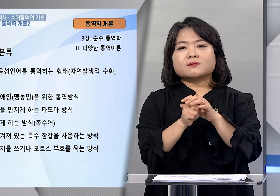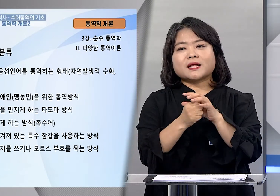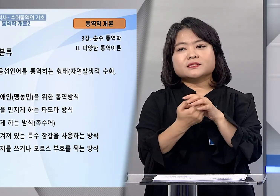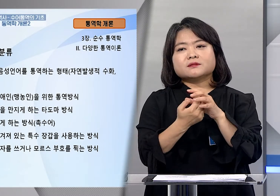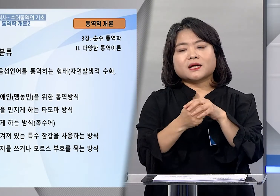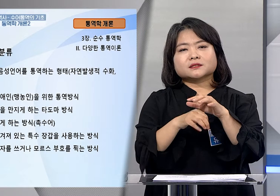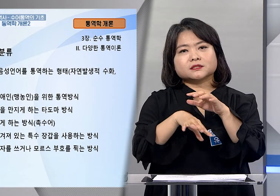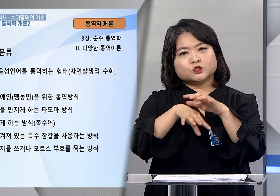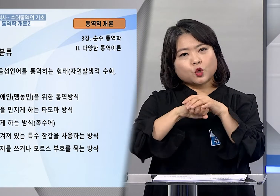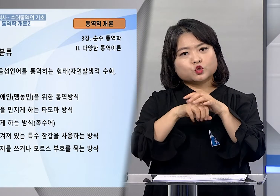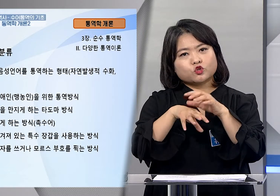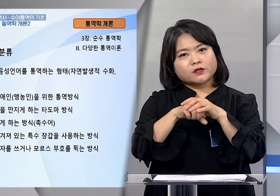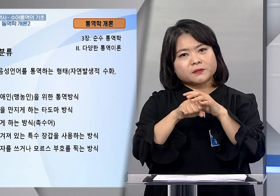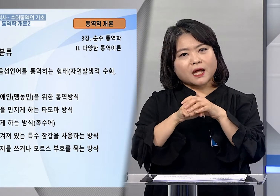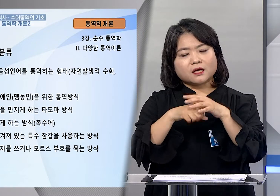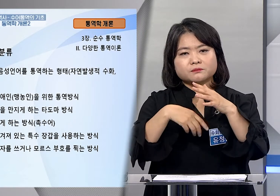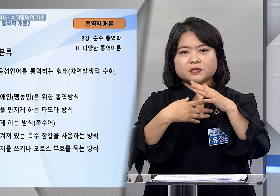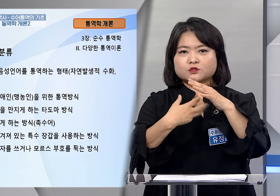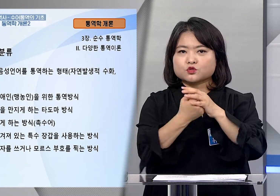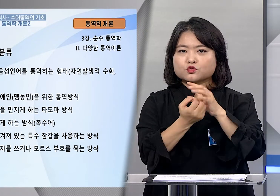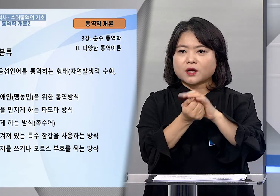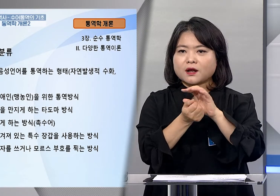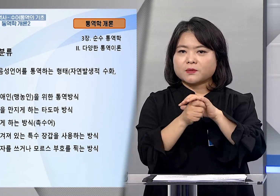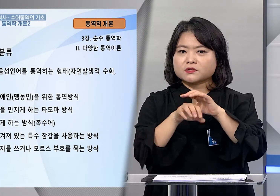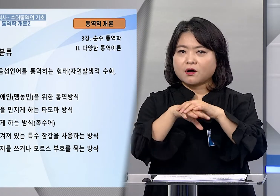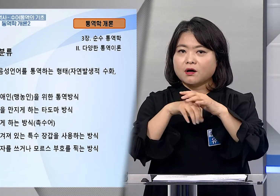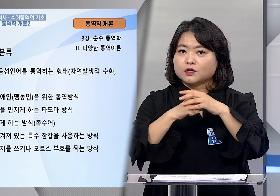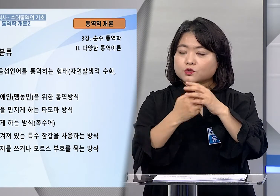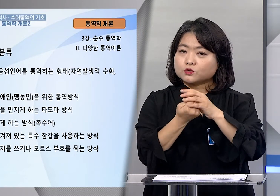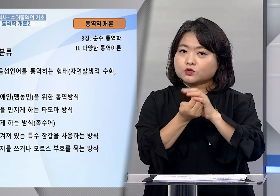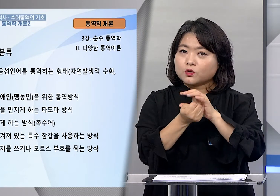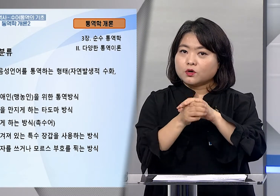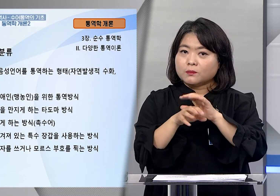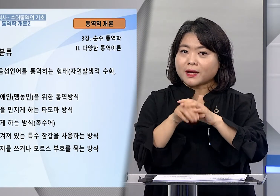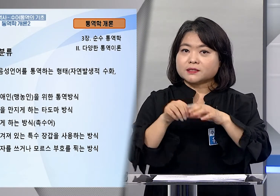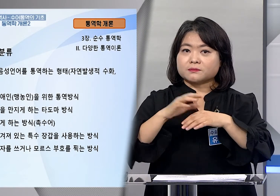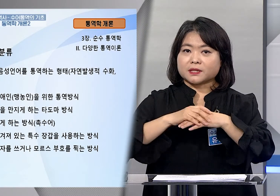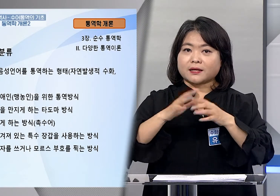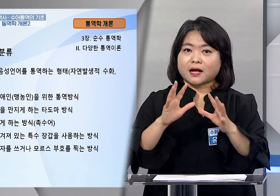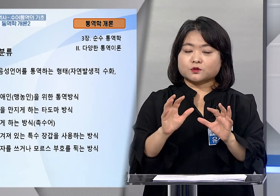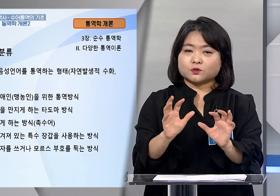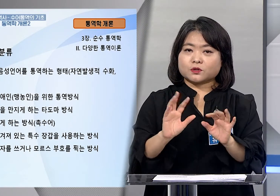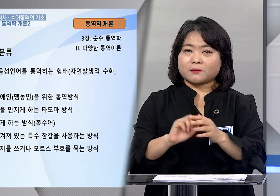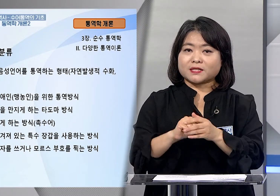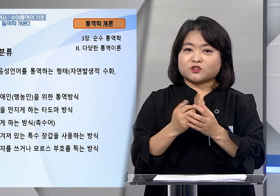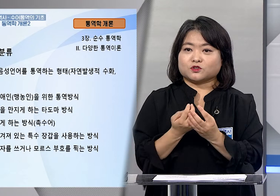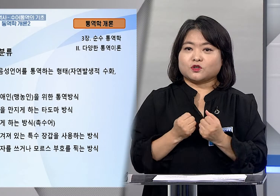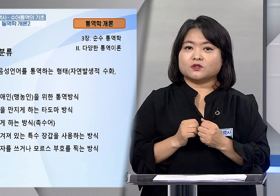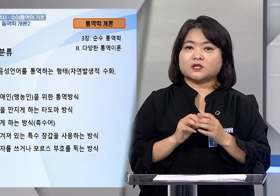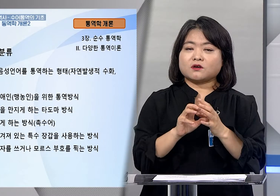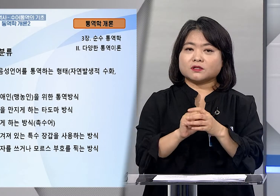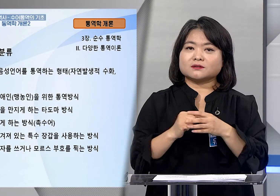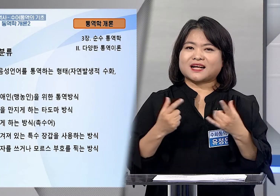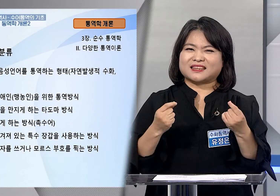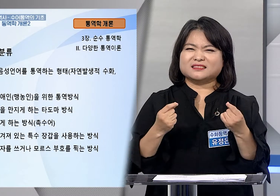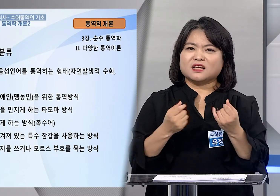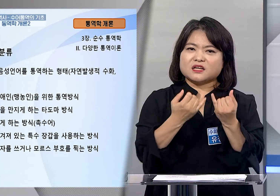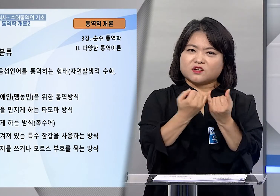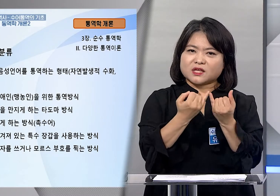만지는 방식은 촉수어입니다. 밑에서 수화를 하면서 손으로 만집니다. 양손으로 이렇게 만지거든요. 그래서 이거는 같은 여자,